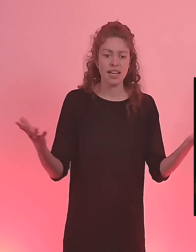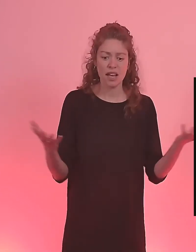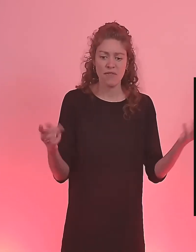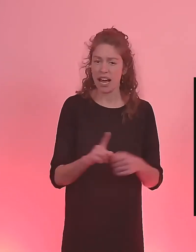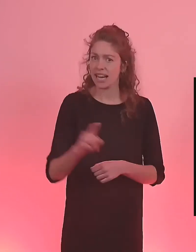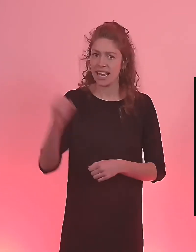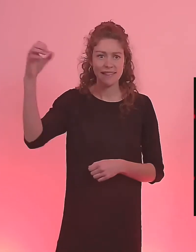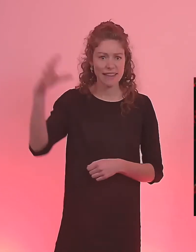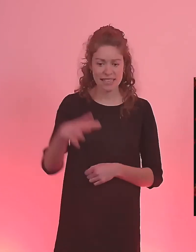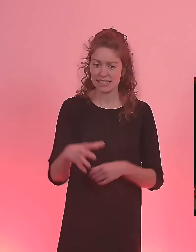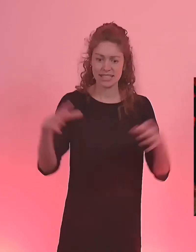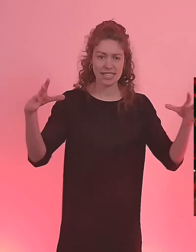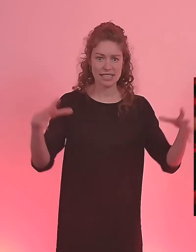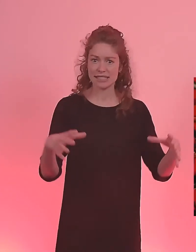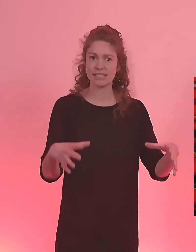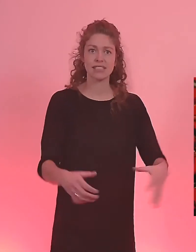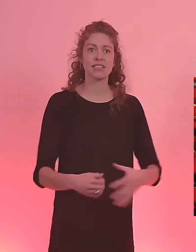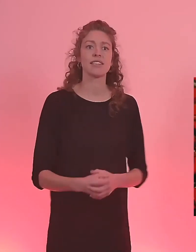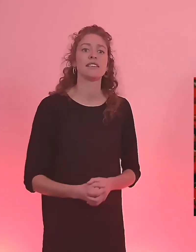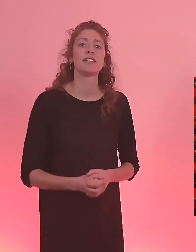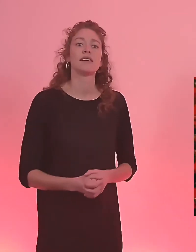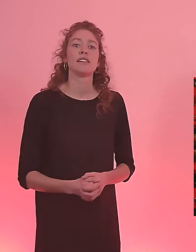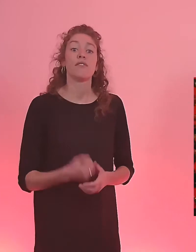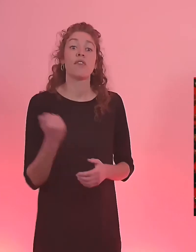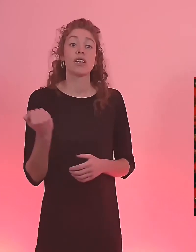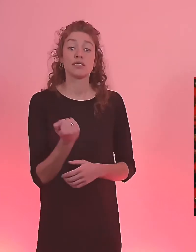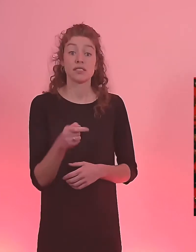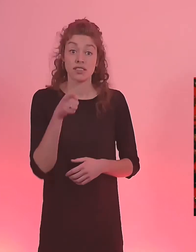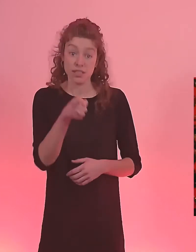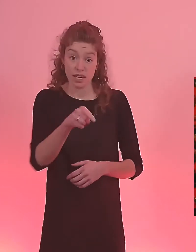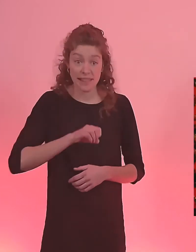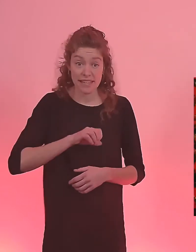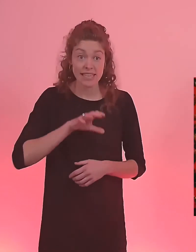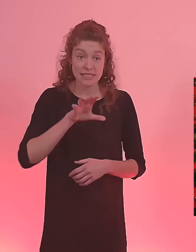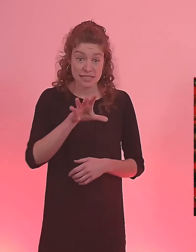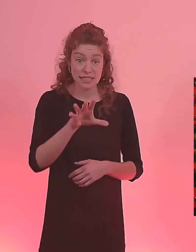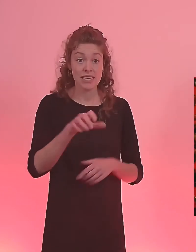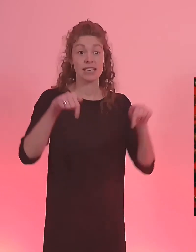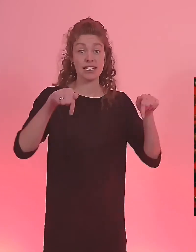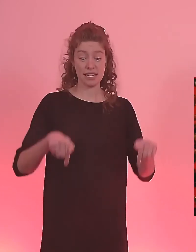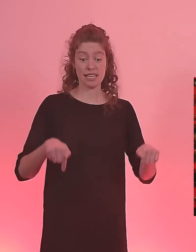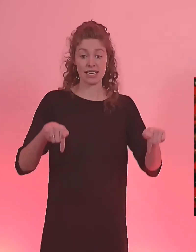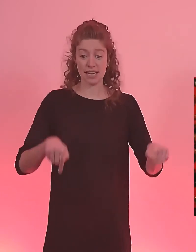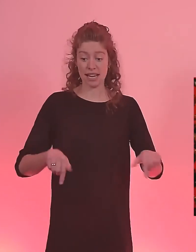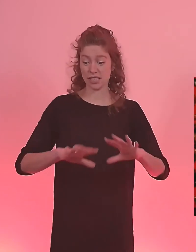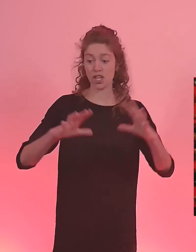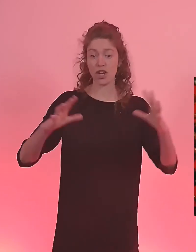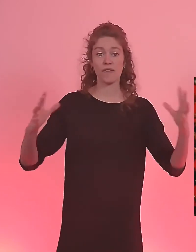Waar geen licht meer is. Want je bent het licht.